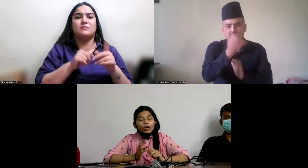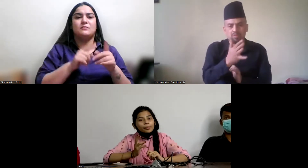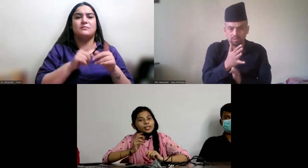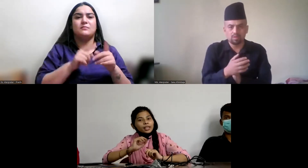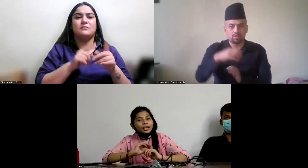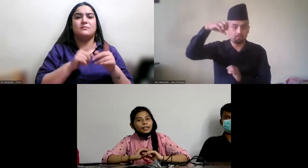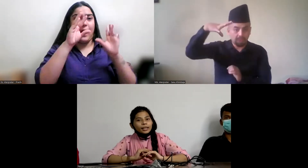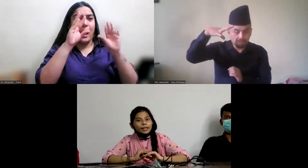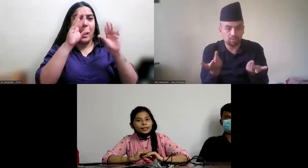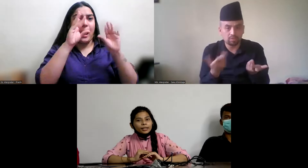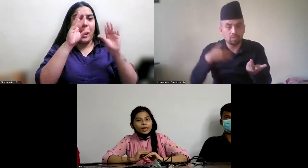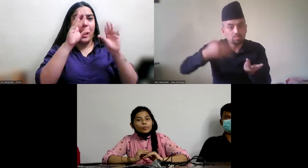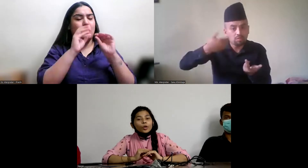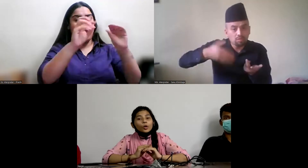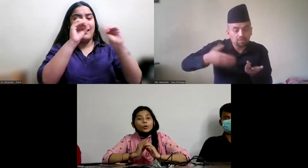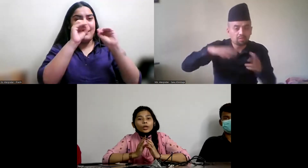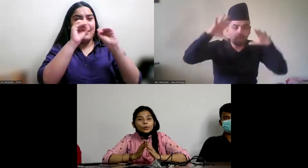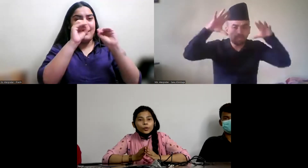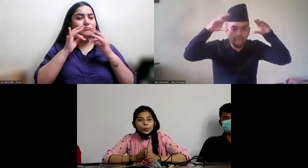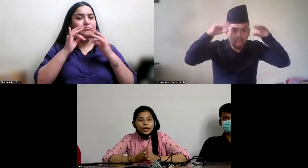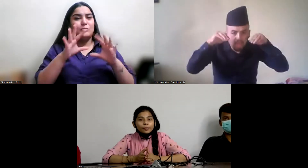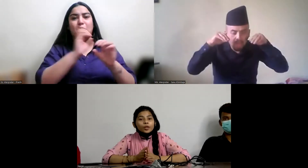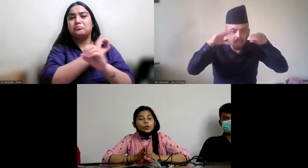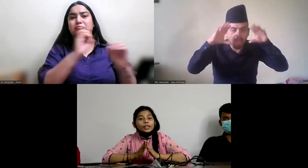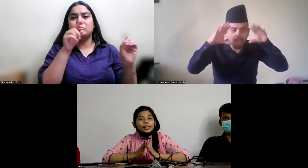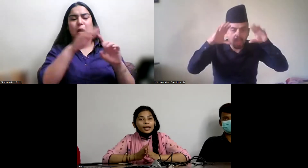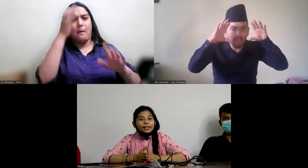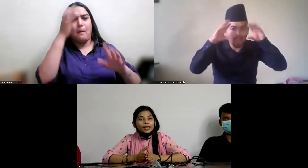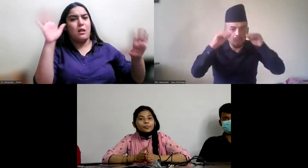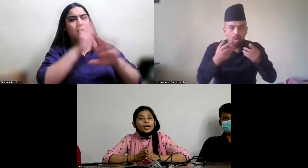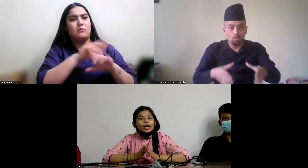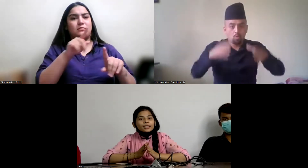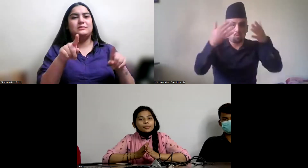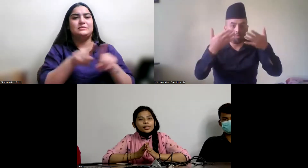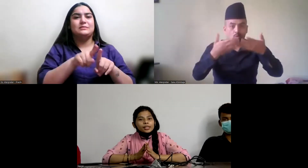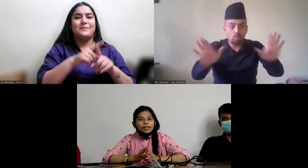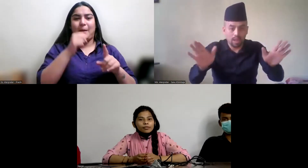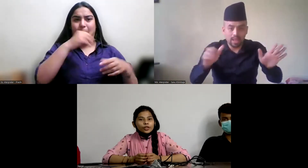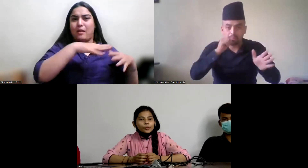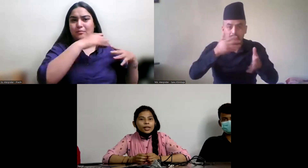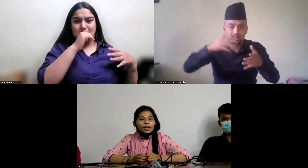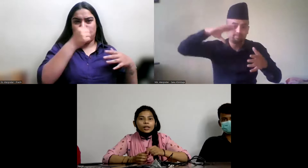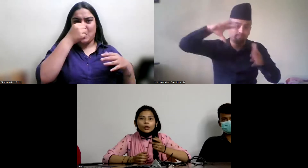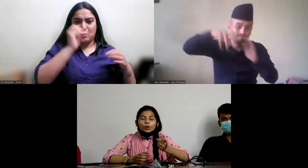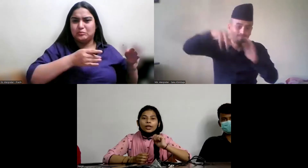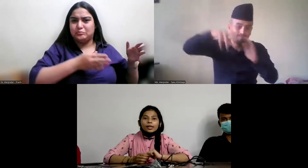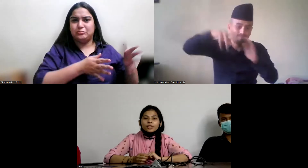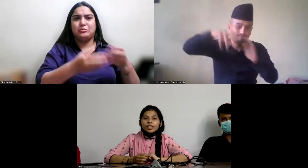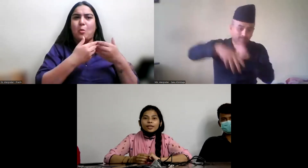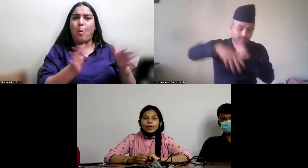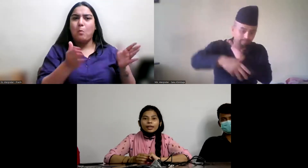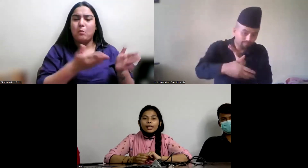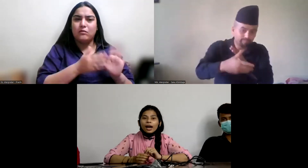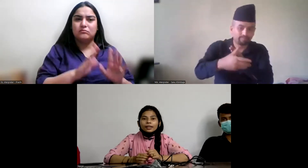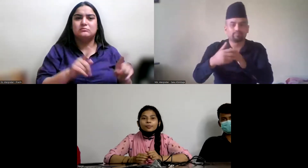और हमेशा अंधेरा रहता था, खुले हुए कुएं, खुली नालियां, असामाजिक गतिविधियों में लगे लोगों के कब्जे